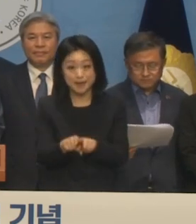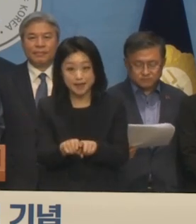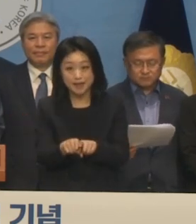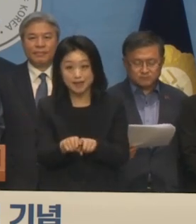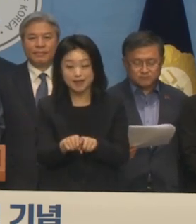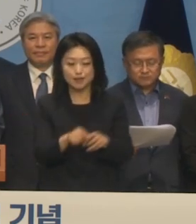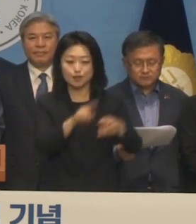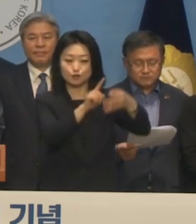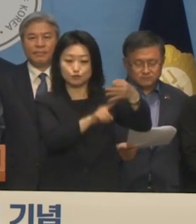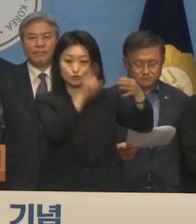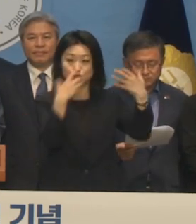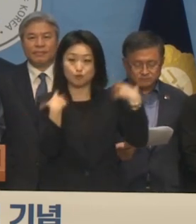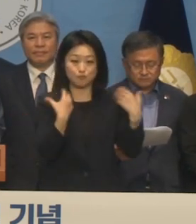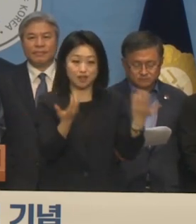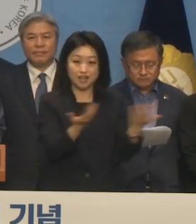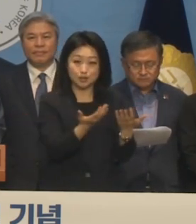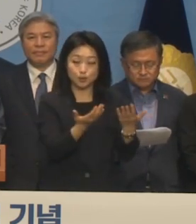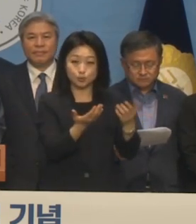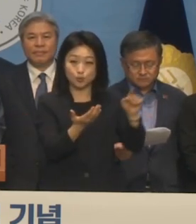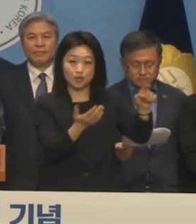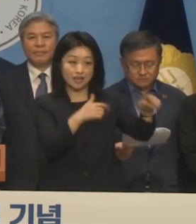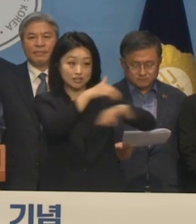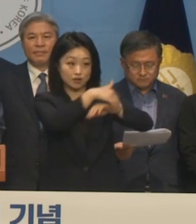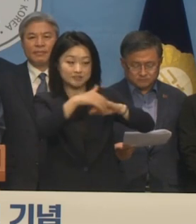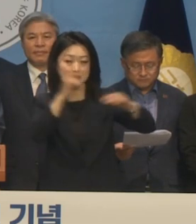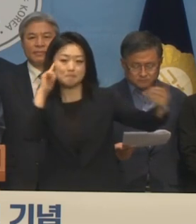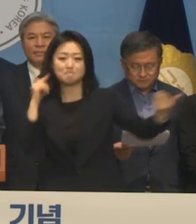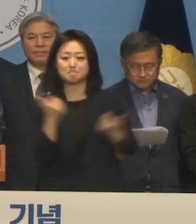정부의 반노동 정책을 저지하겠습니다.